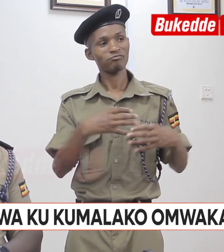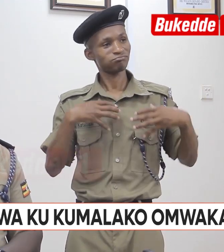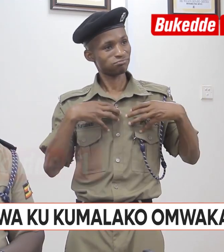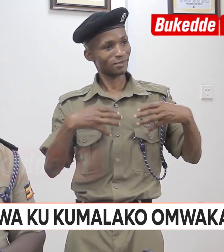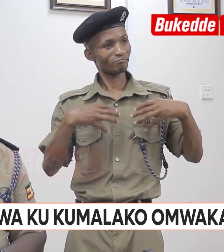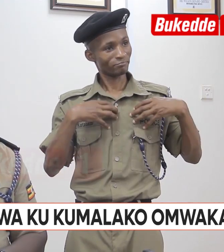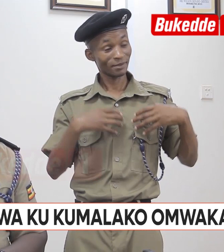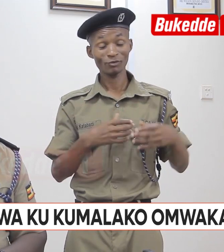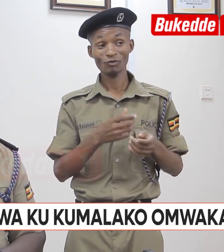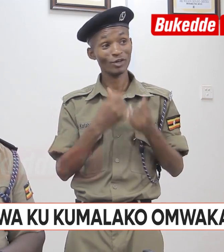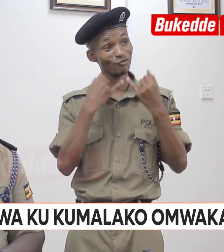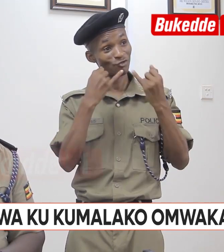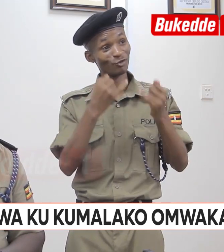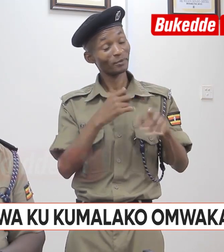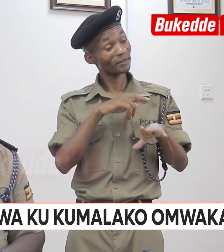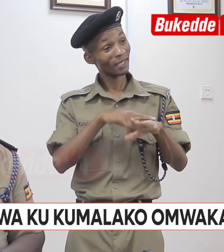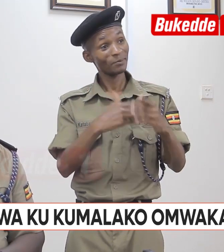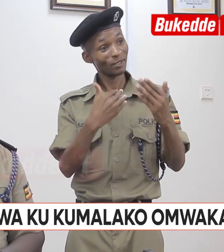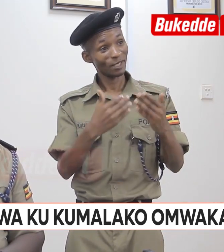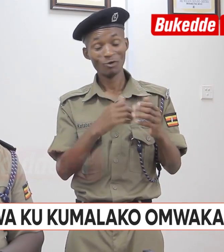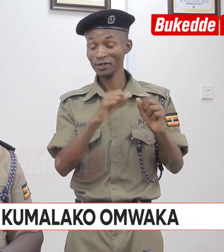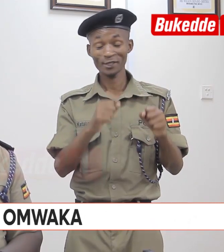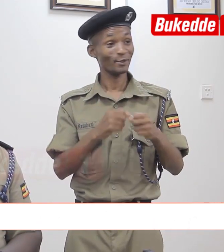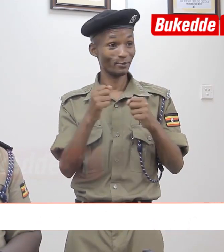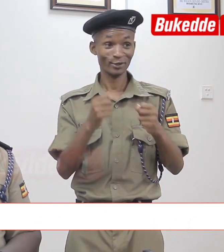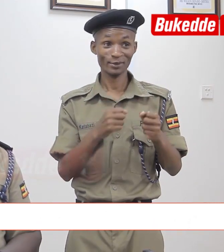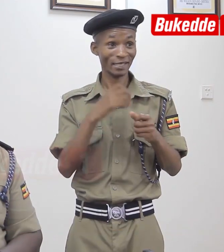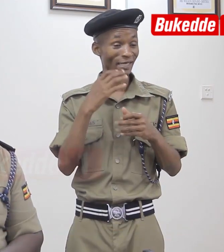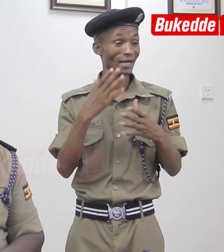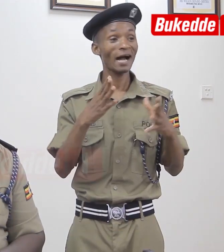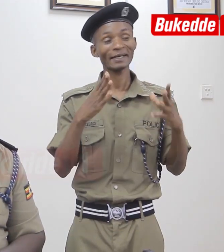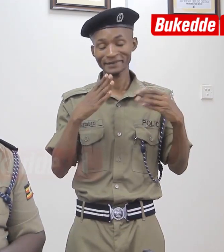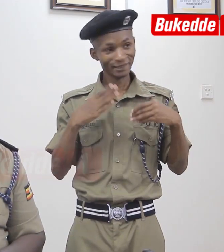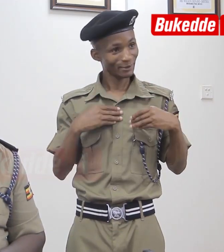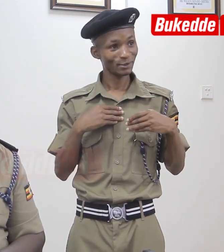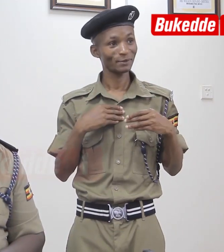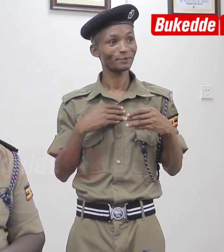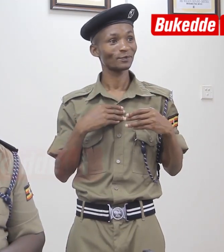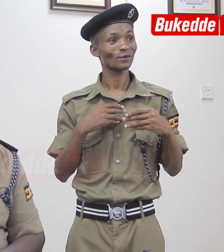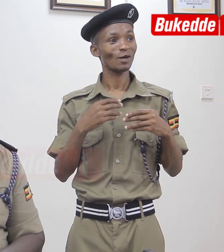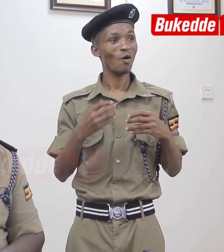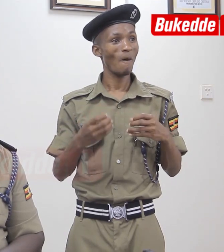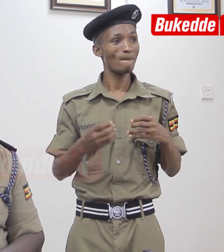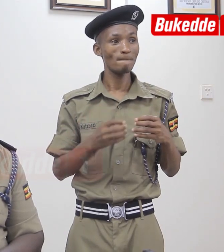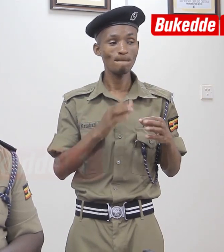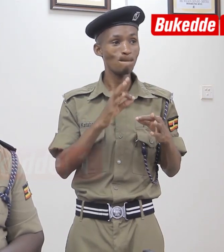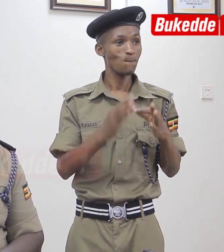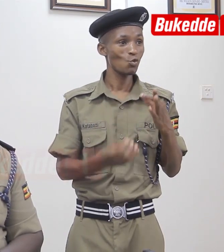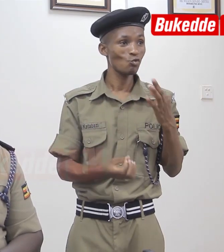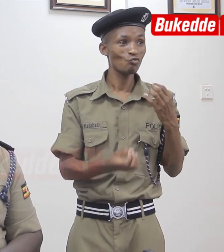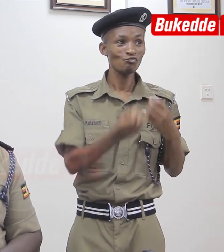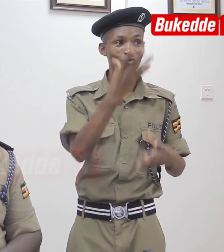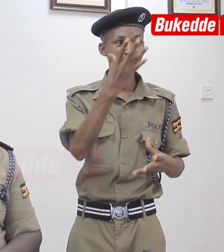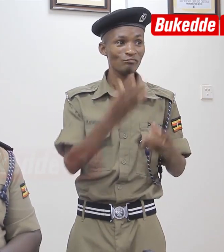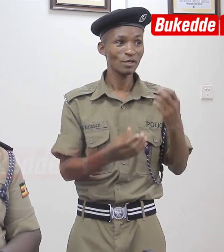guno. Wagenda kutulisa, tetugenda kukiriza muntu yenna okutulisa ebiriroliro. Enangira yogedde